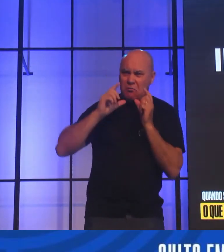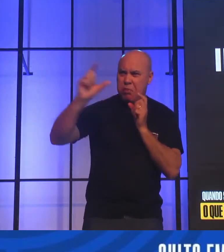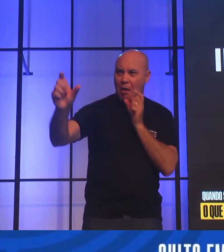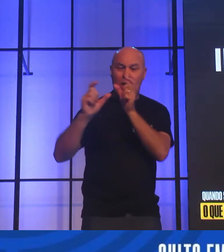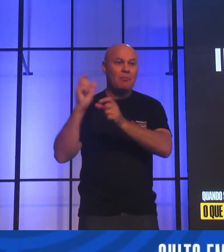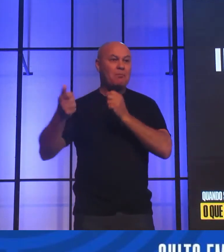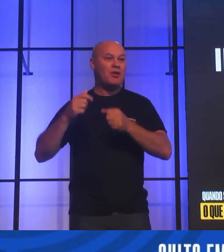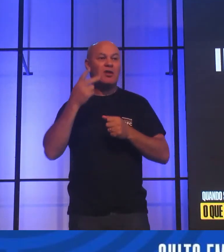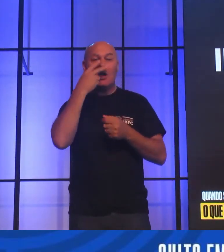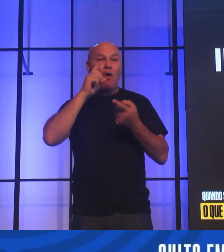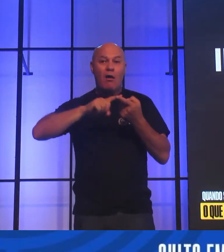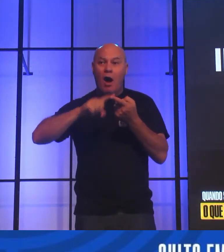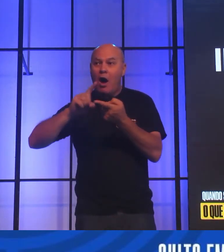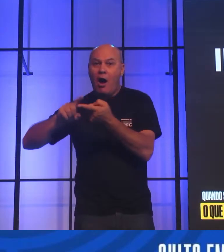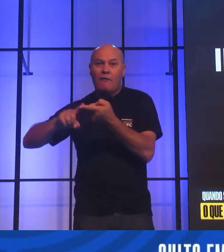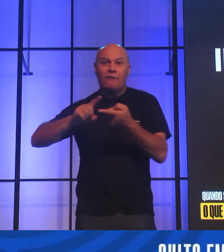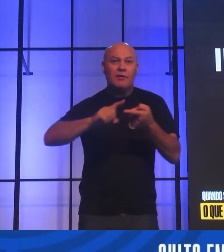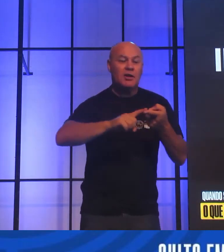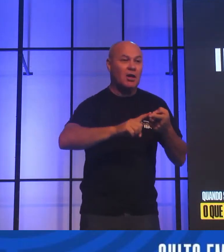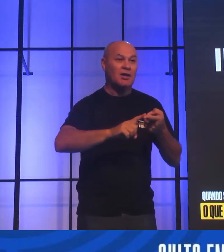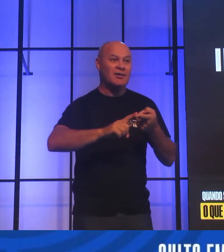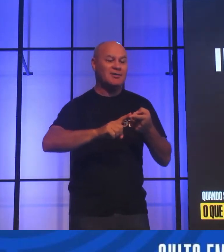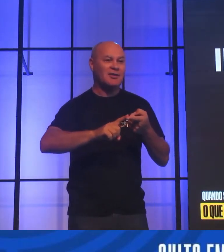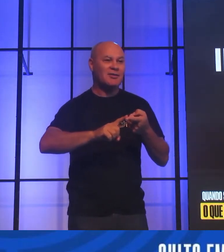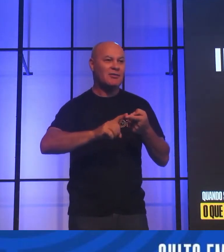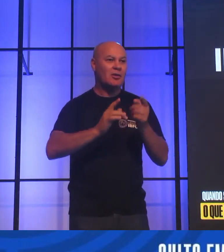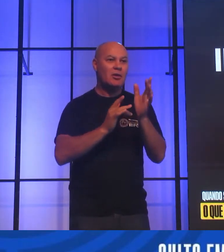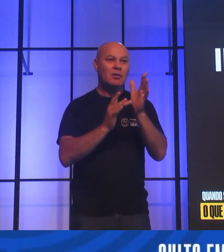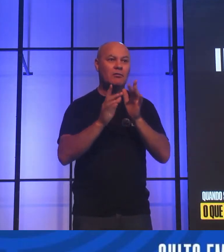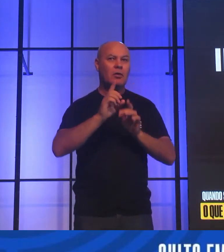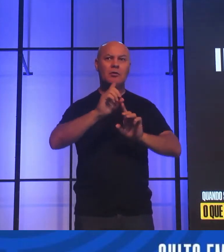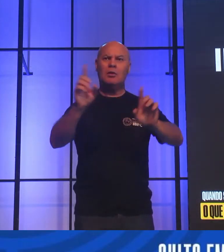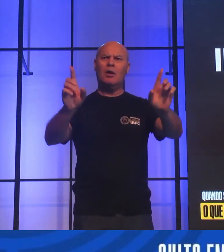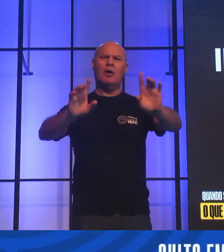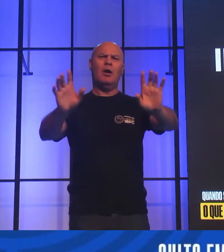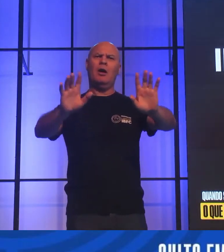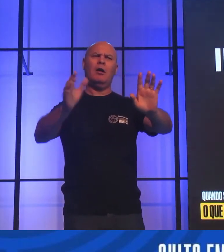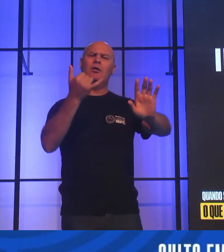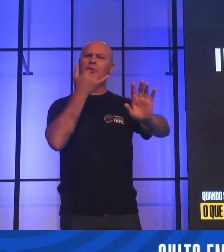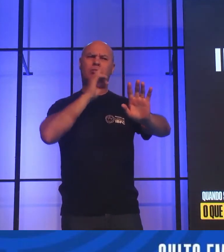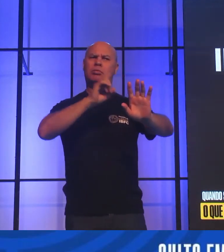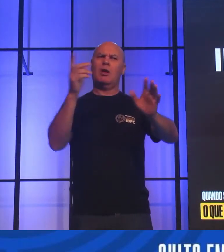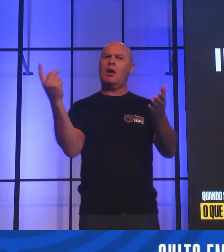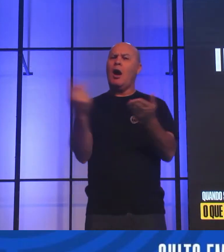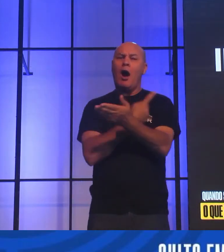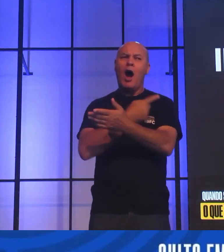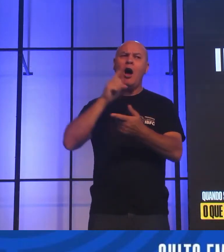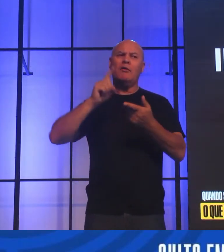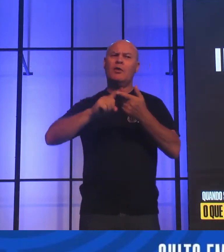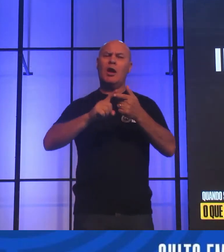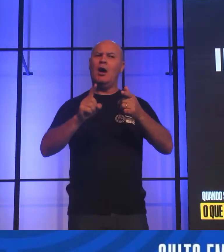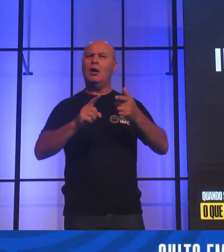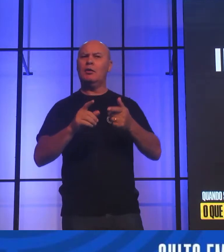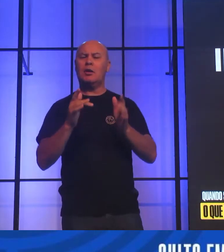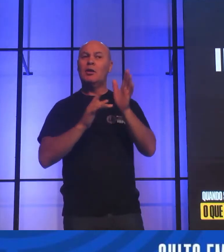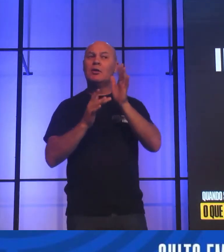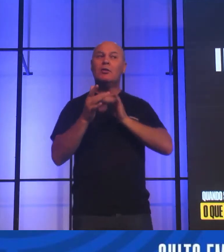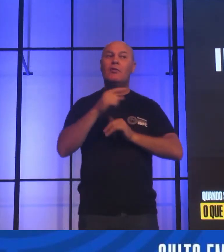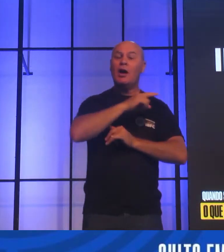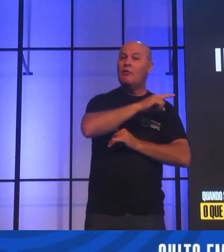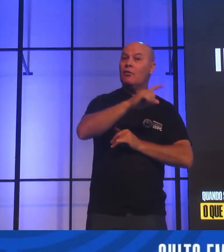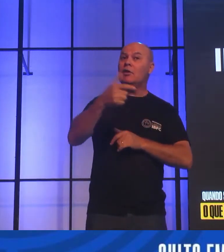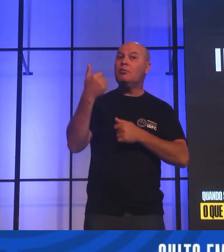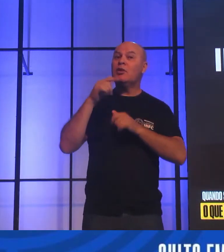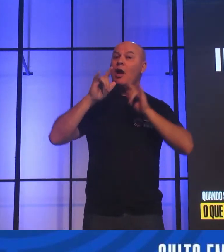Jesus diz, vocês ouviram o que foi dito. Ame as pessoas fáceis de amar, os